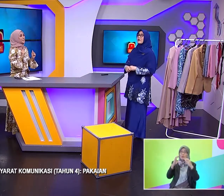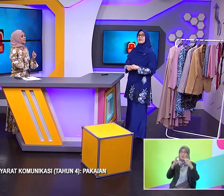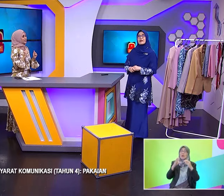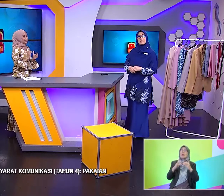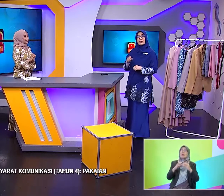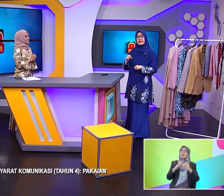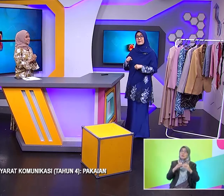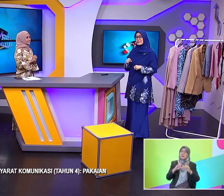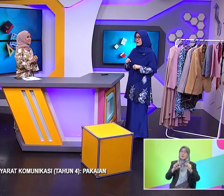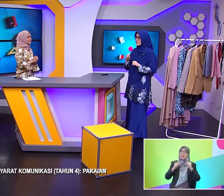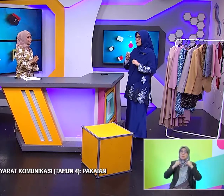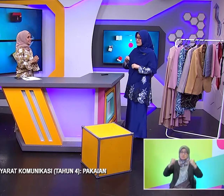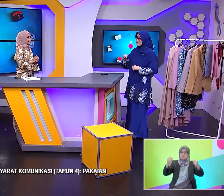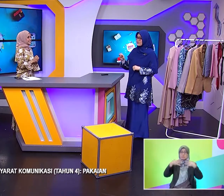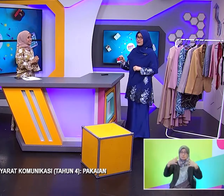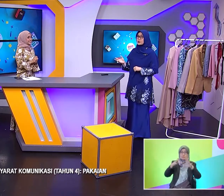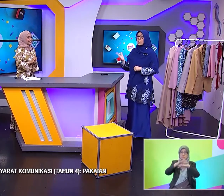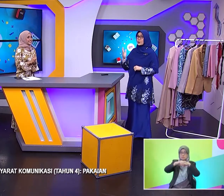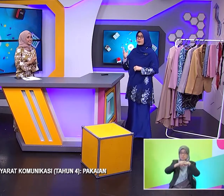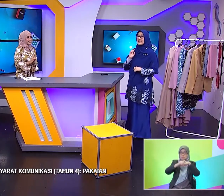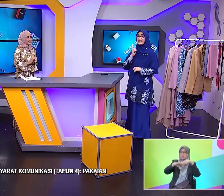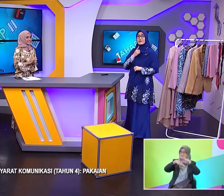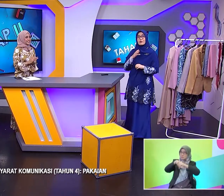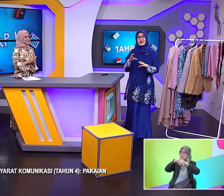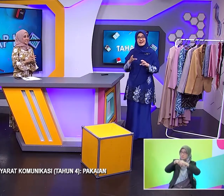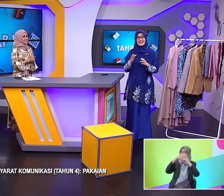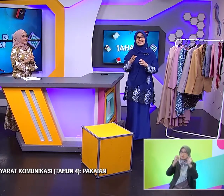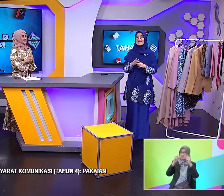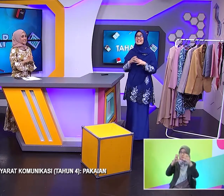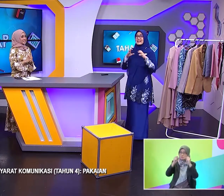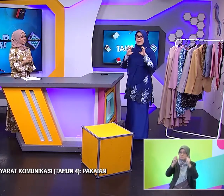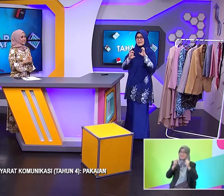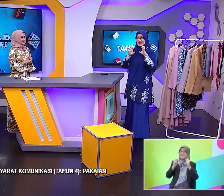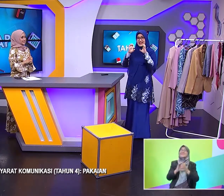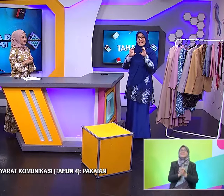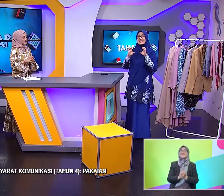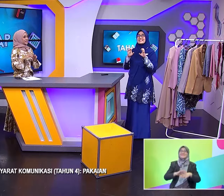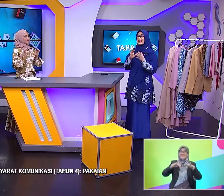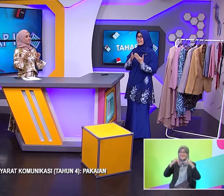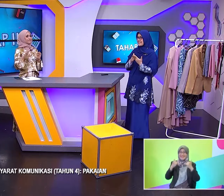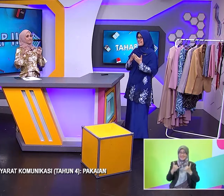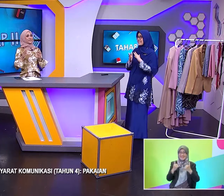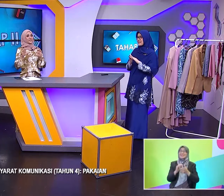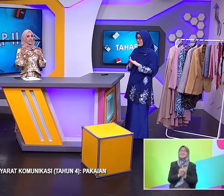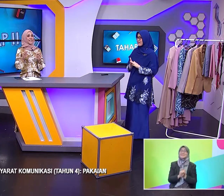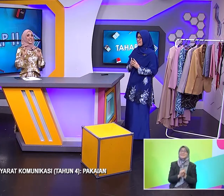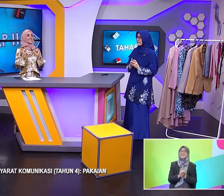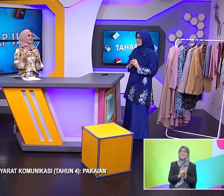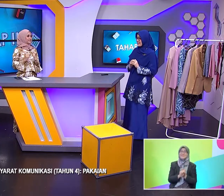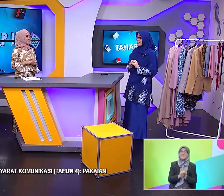jari itu bisa Oke boleh mode-mode semua Jom kita buat senam Ai jari